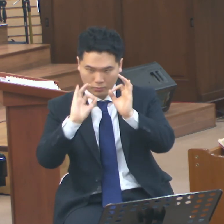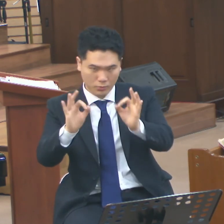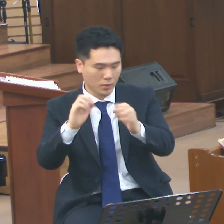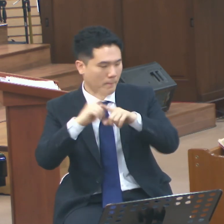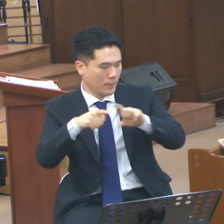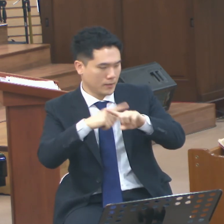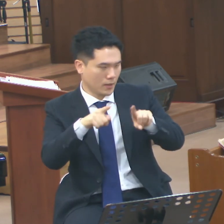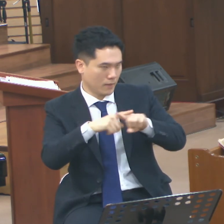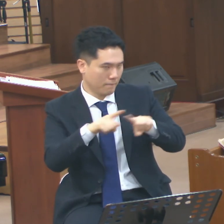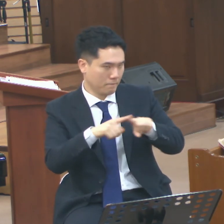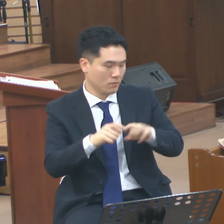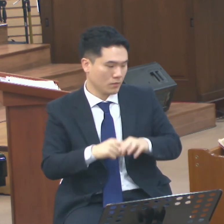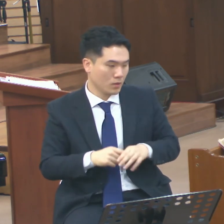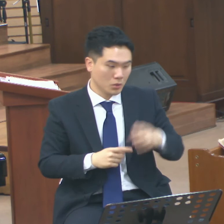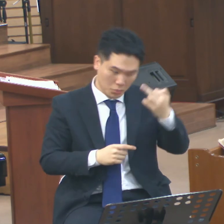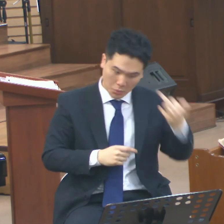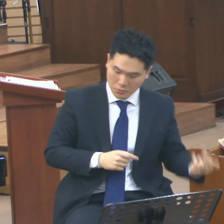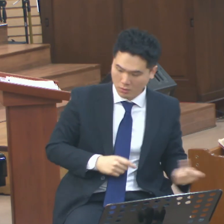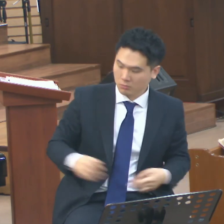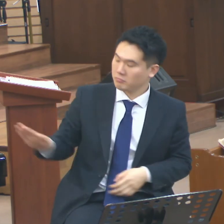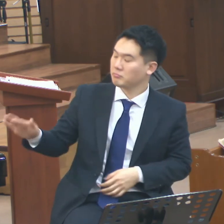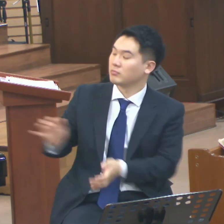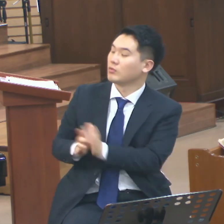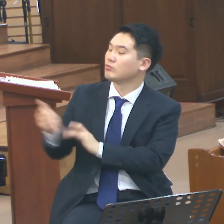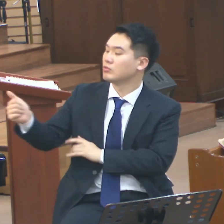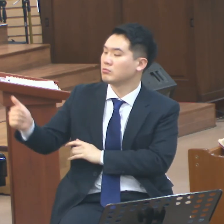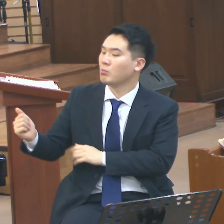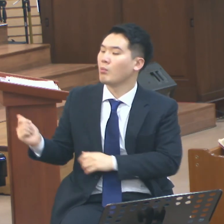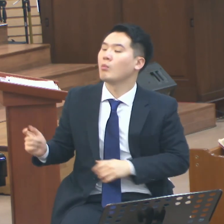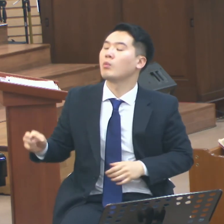올라가서 유명하게 되시라니까요 하고 비아냥거리는 말.